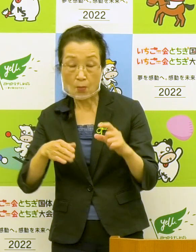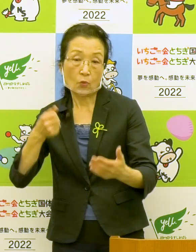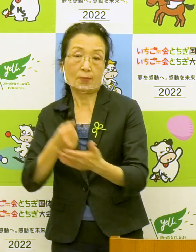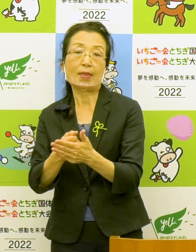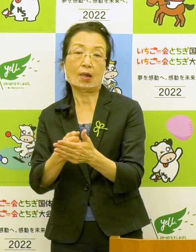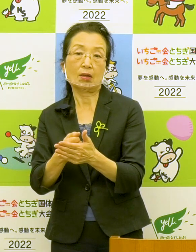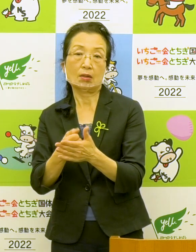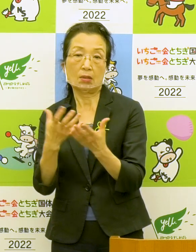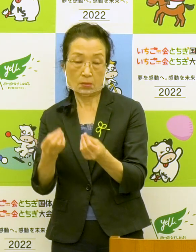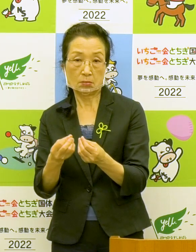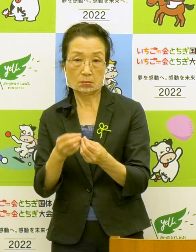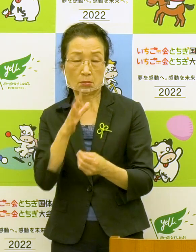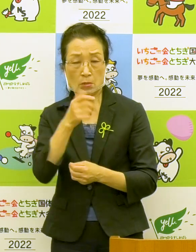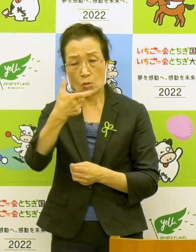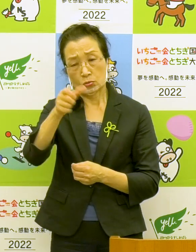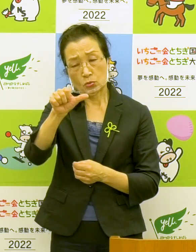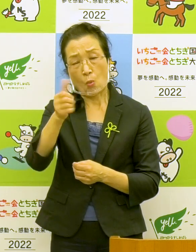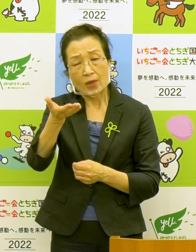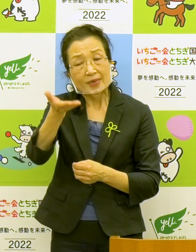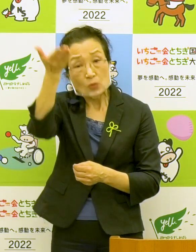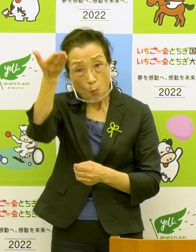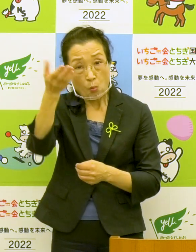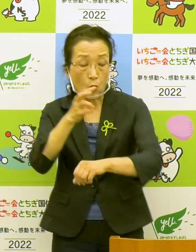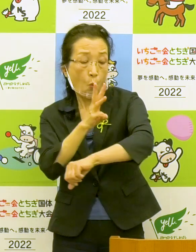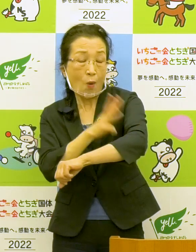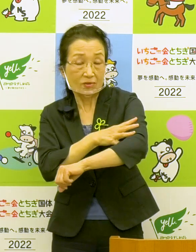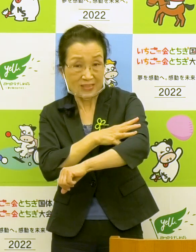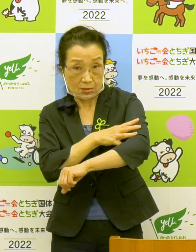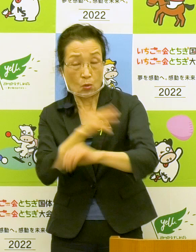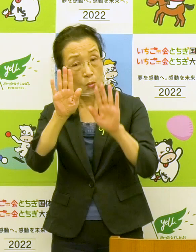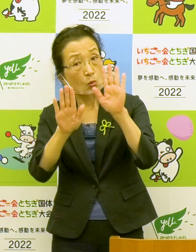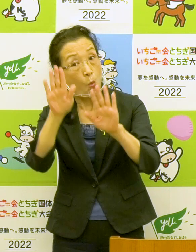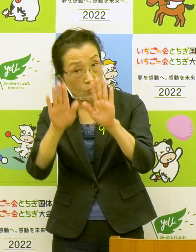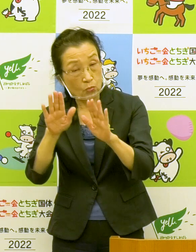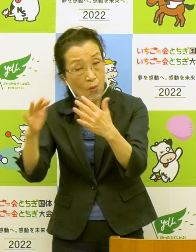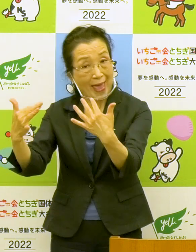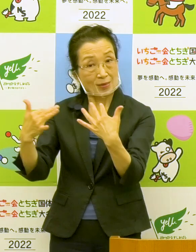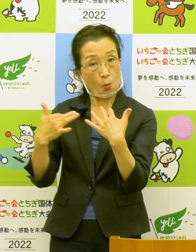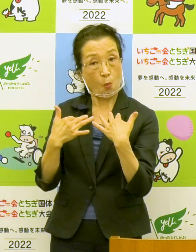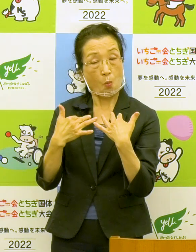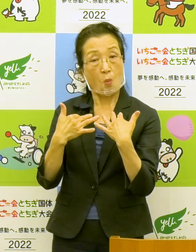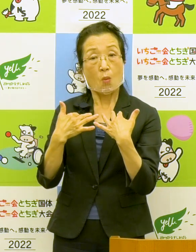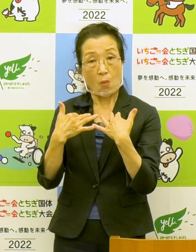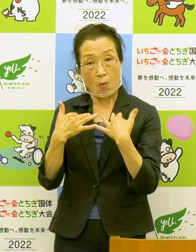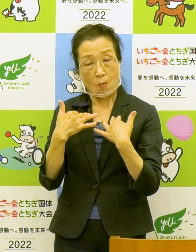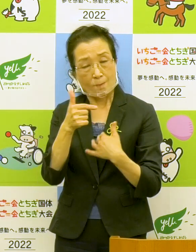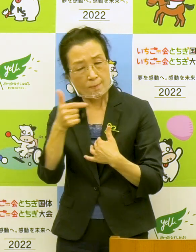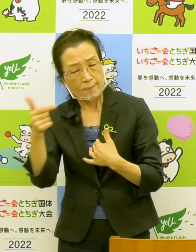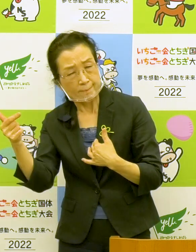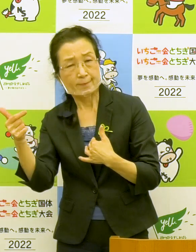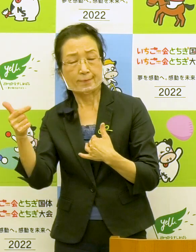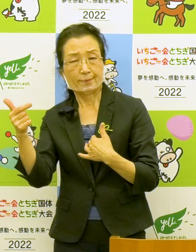ております。65歳以上の方のワクチン接種の、その影響が大きな世